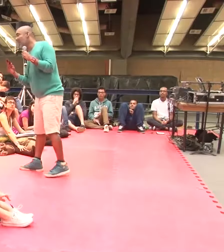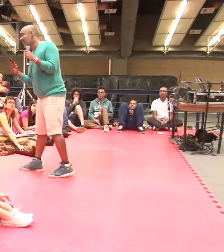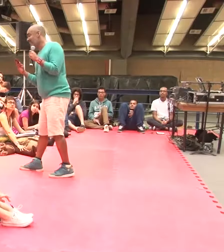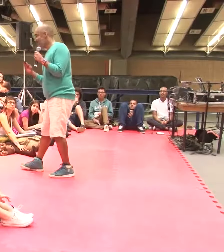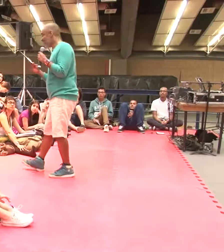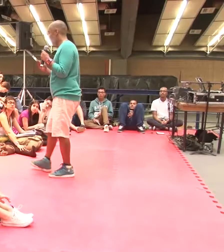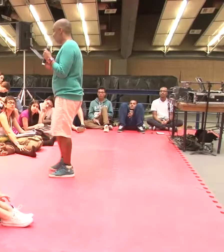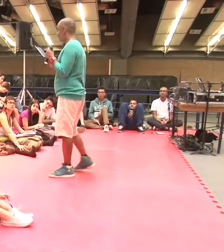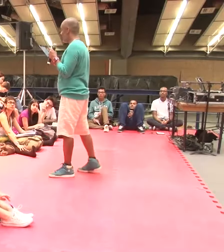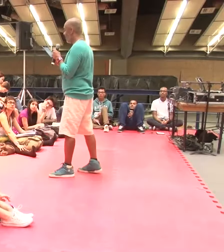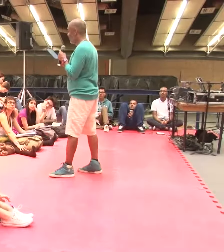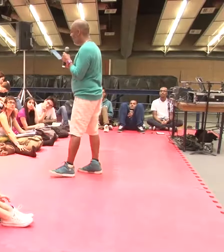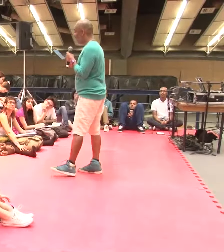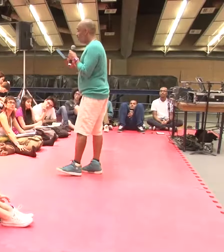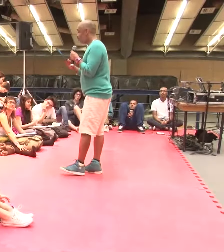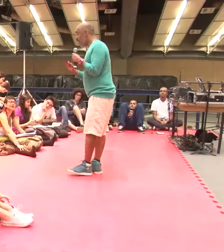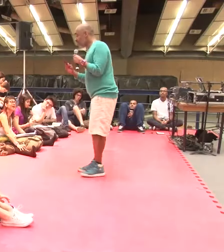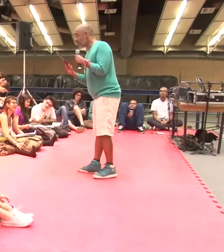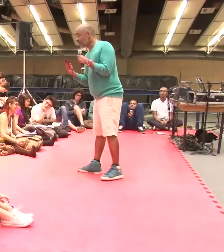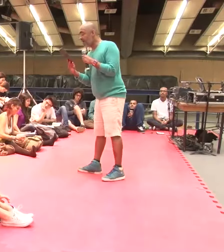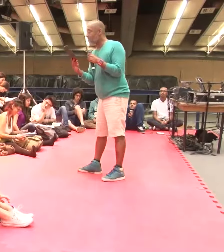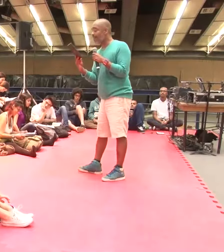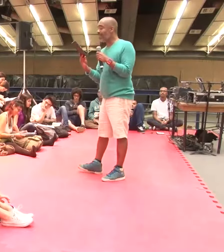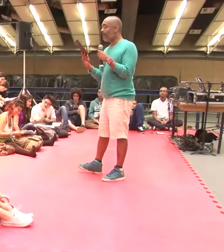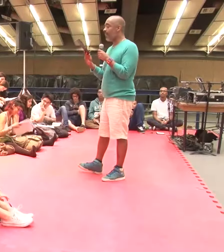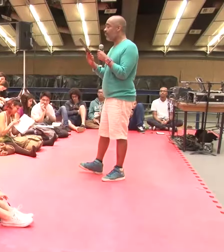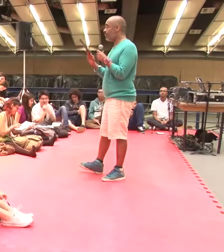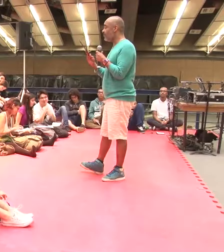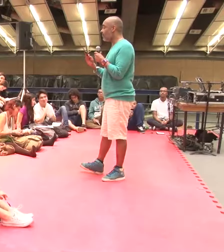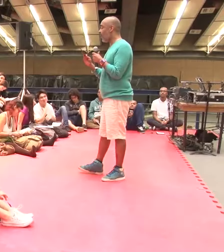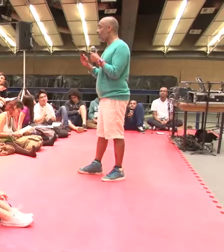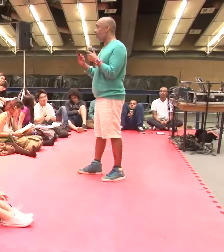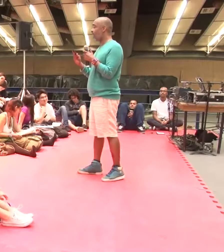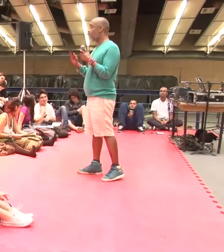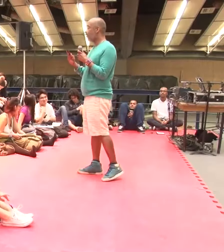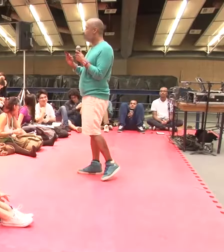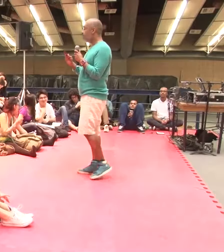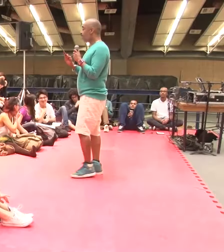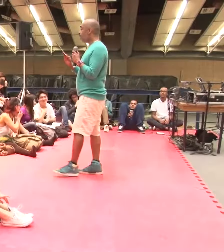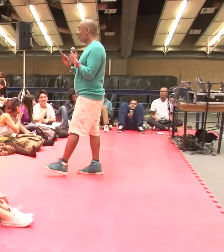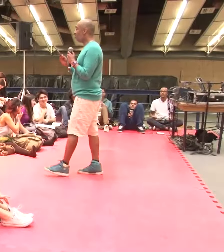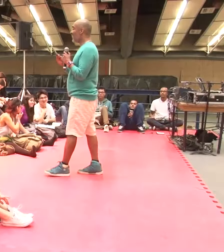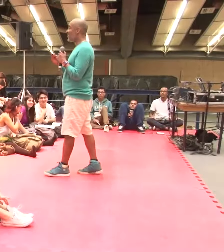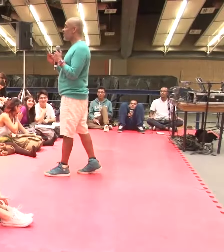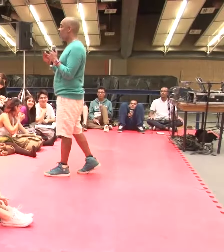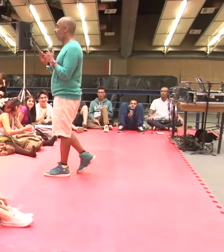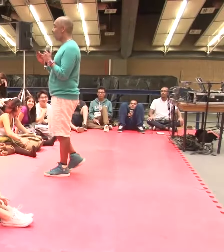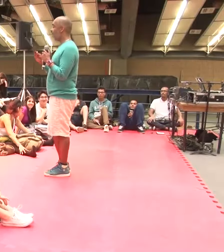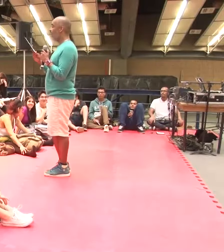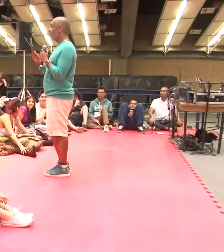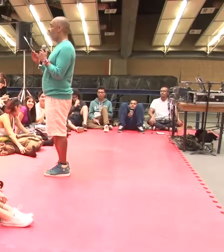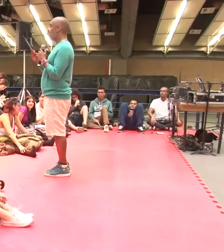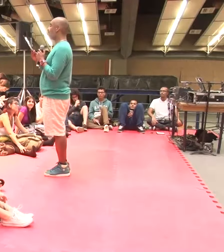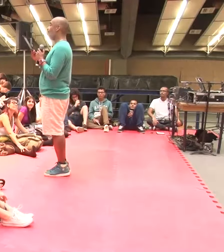Toda nua. Está parecendo que ele é o tchau. Exposta ao céu, sob a tépida luz de um sol embriagador que lhe batia na